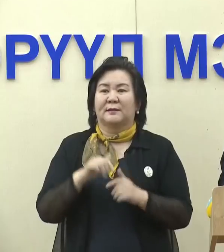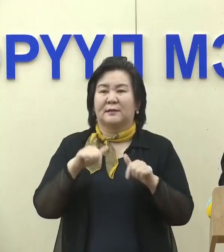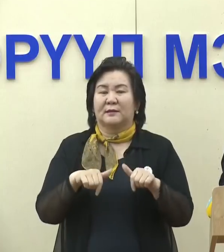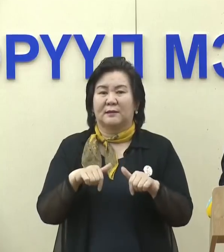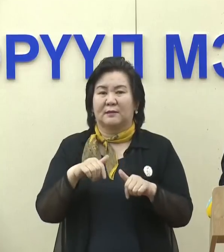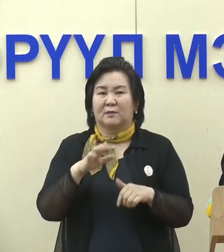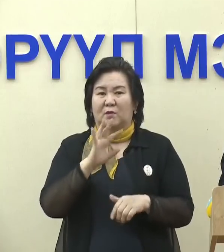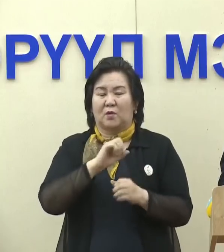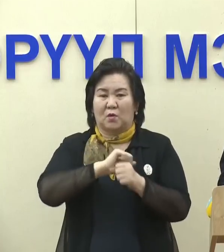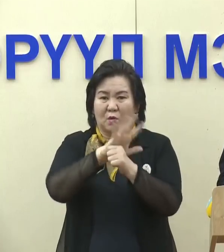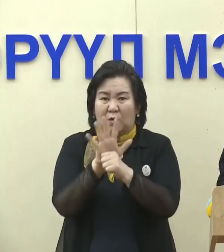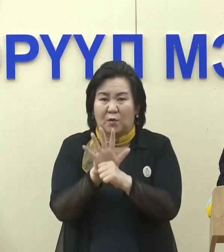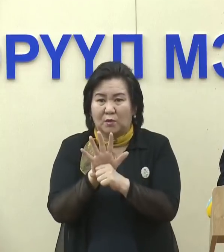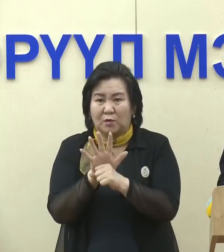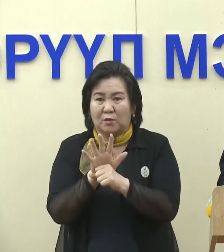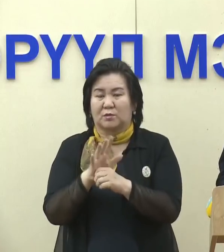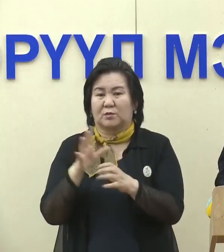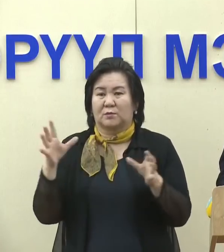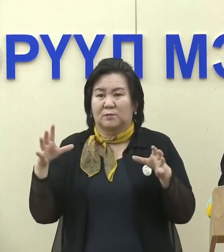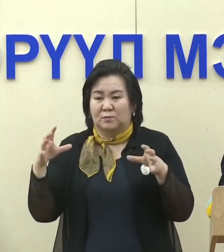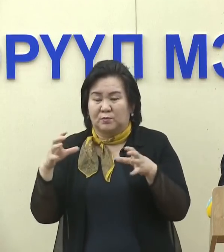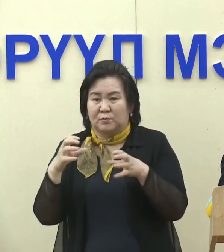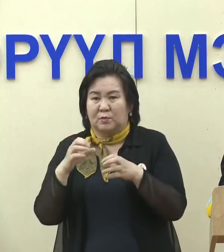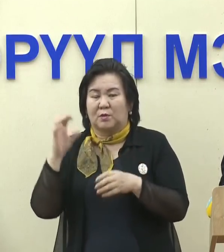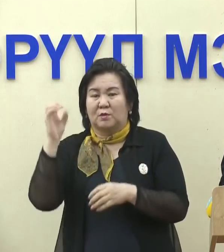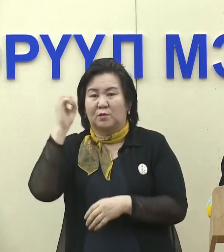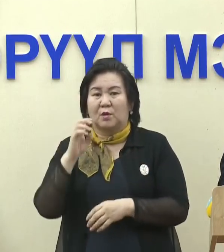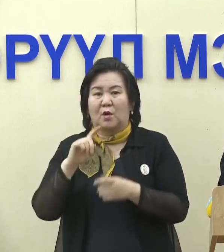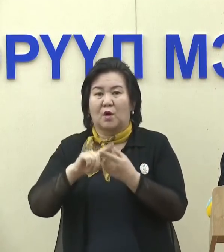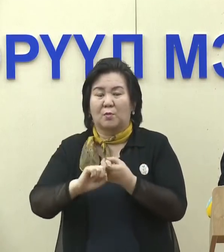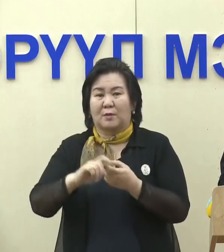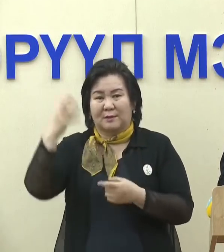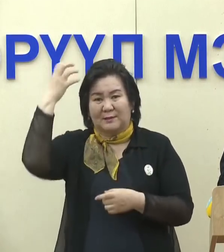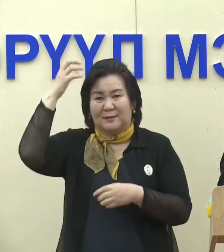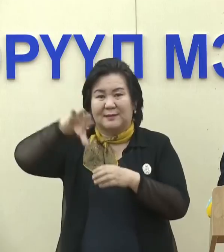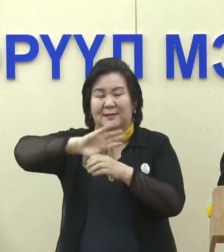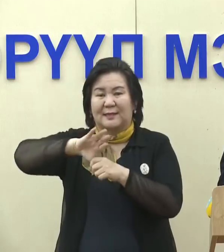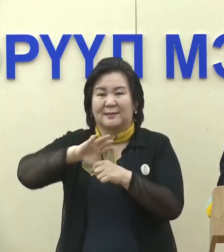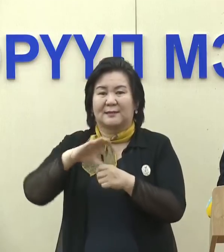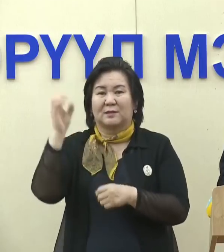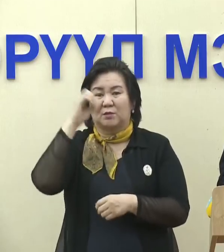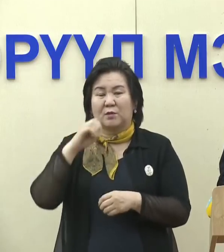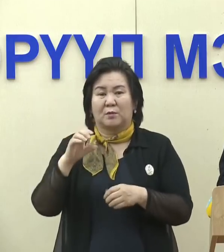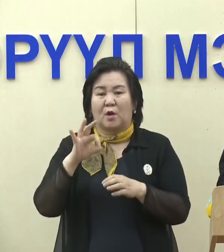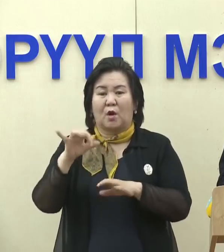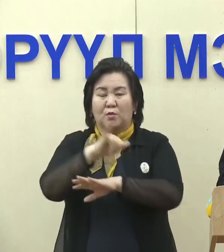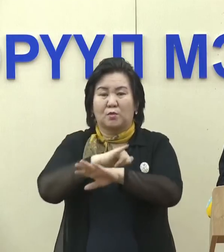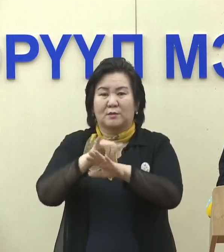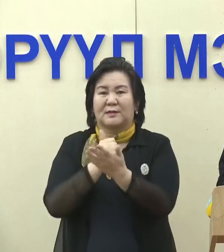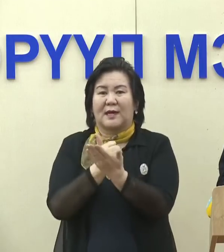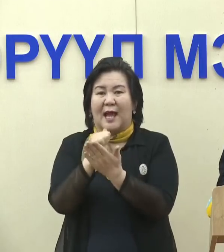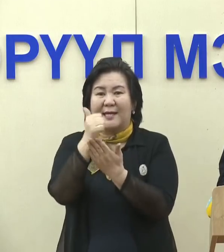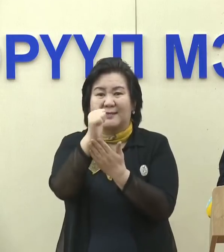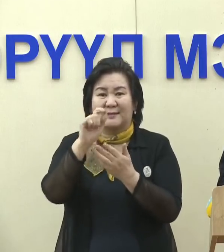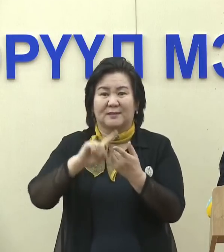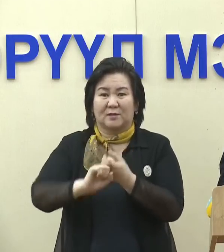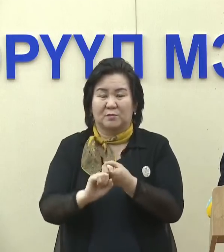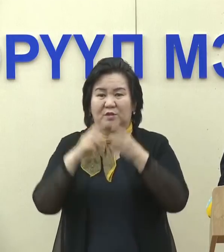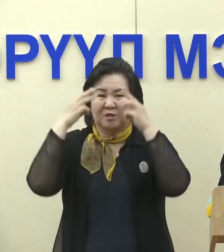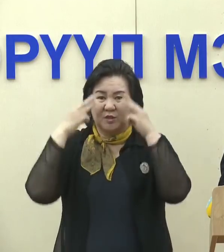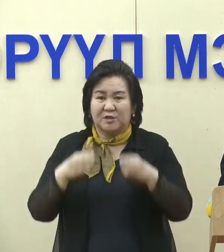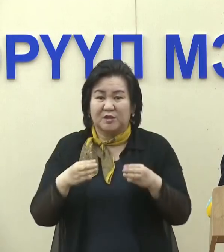нь бол коронавирусын тархалтыг хомих зорилгоор холбооны засгийн газраас гаргасан аялал олон улсын аялал зорчих хөдөлгөөнтэй холбоотой